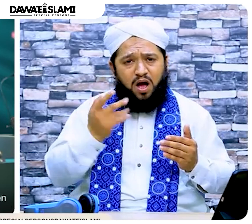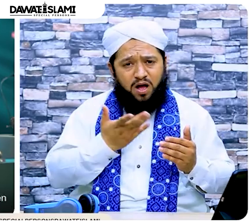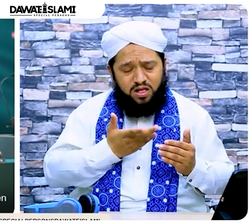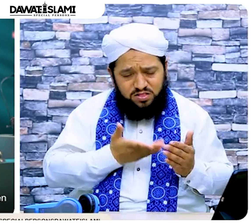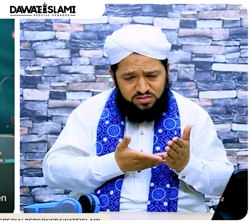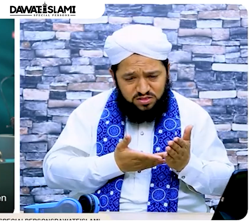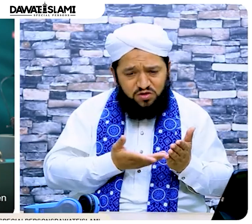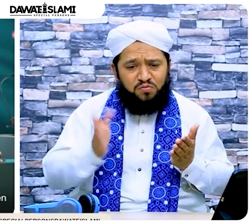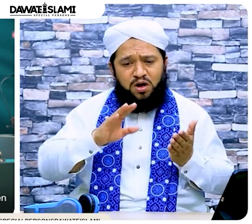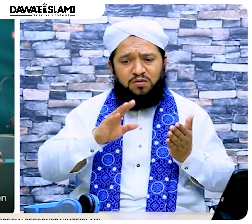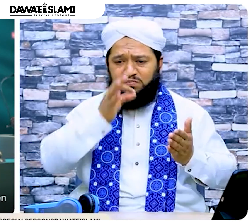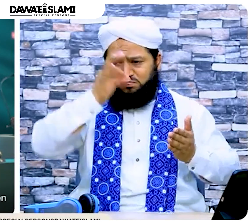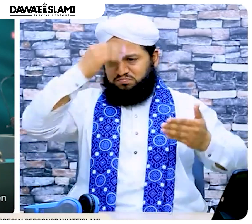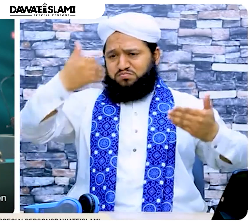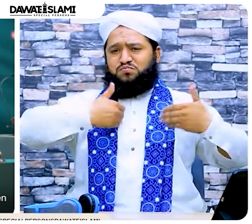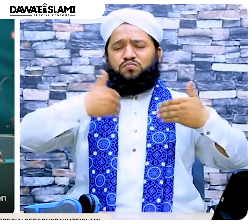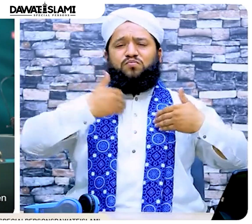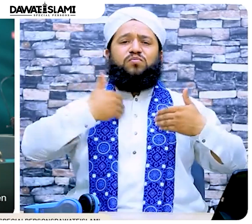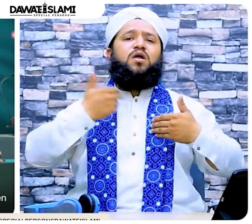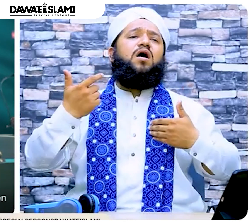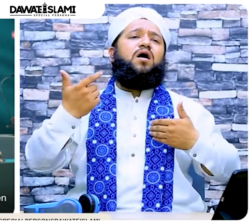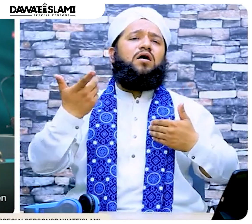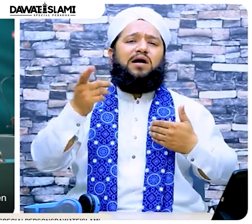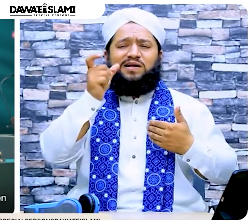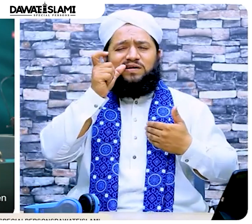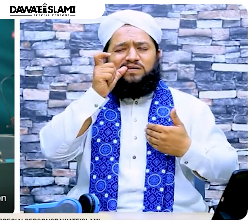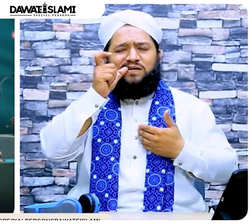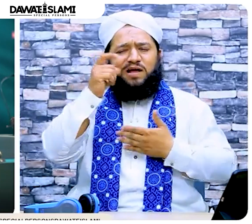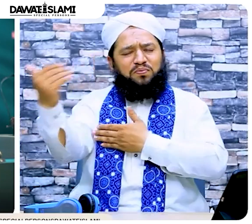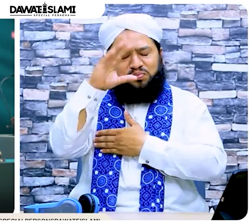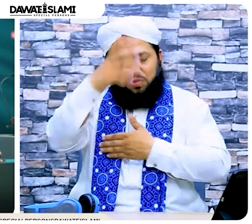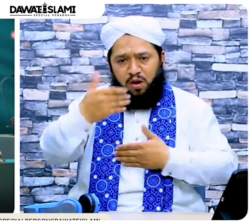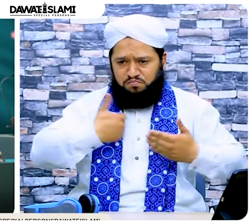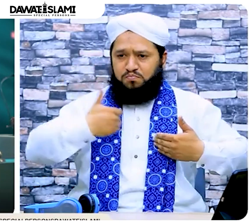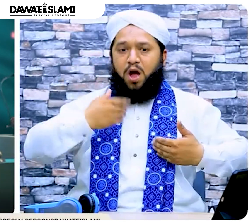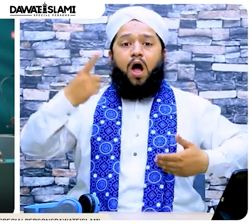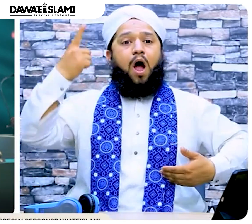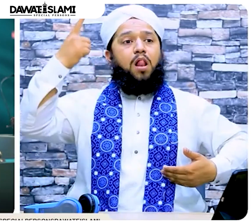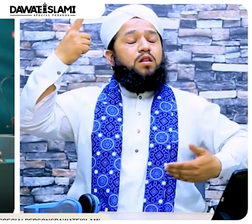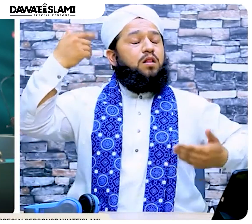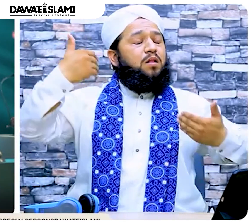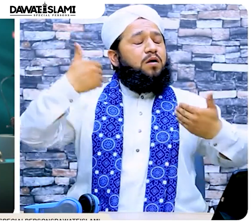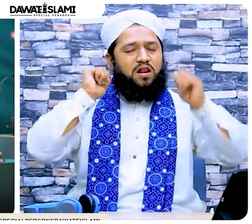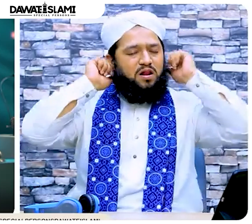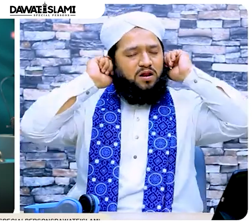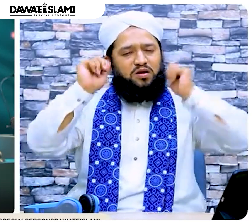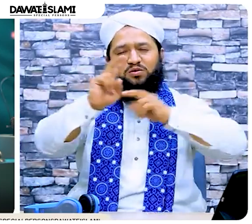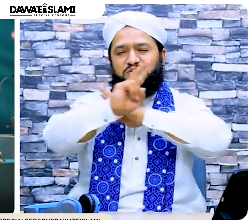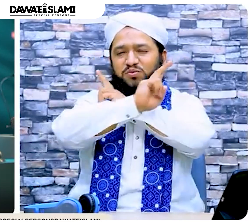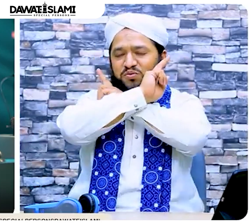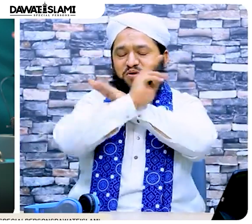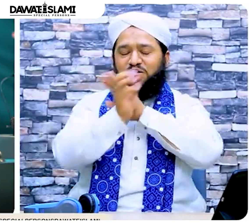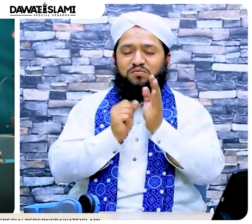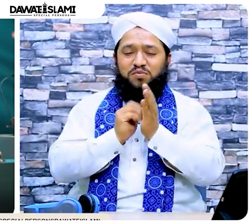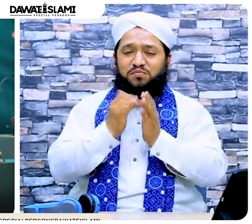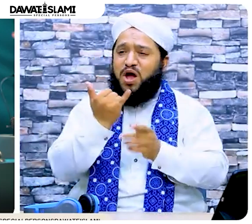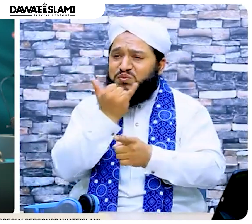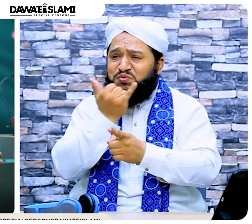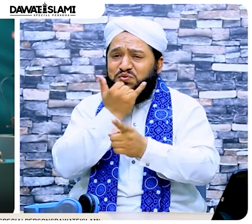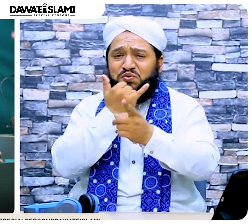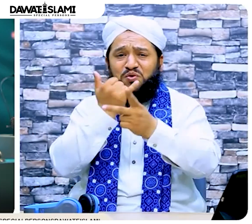من گھڑت الہام اور کشف وغیرہ پر مبنی تھی، جو کہ آج بھی اس کی بدنام زمانہ کتاب براہین احمدیہ میں موجود